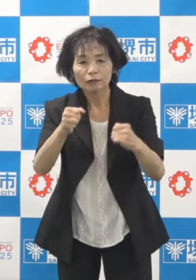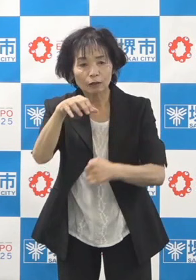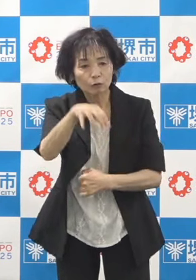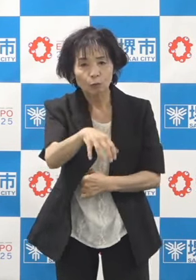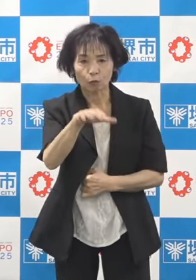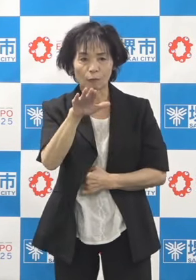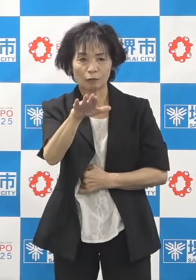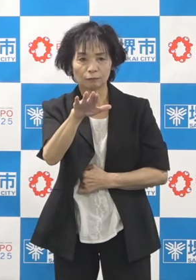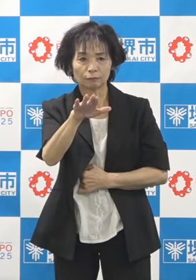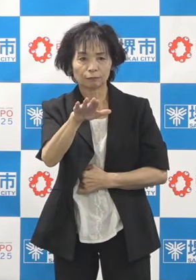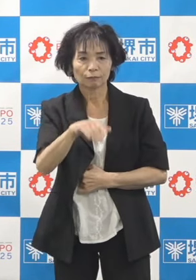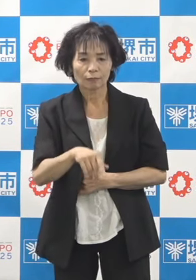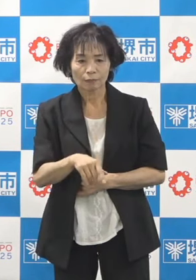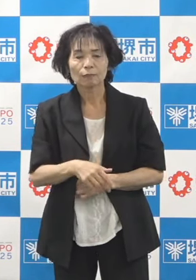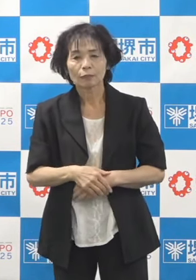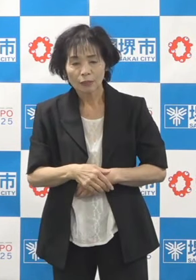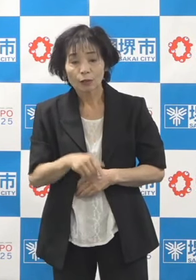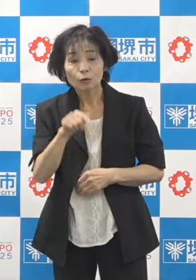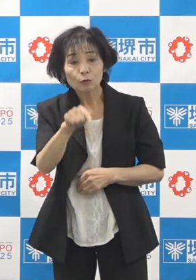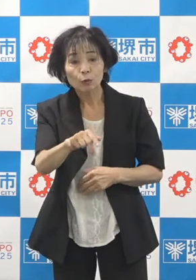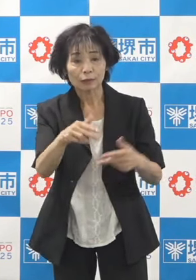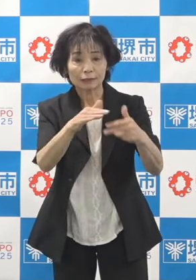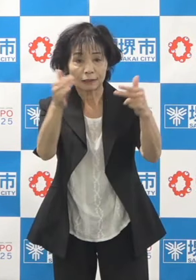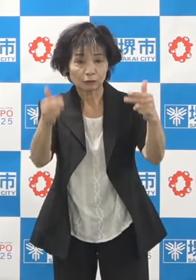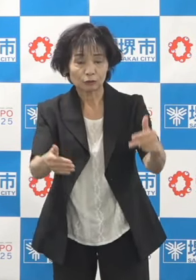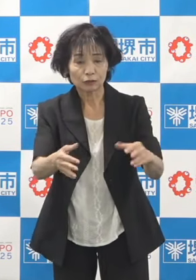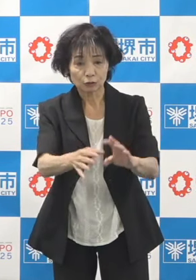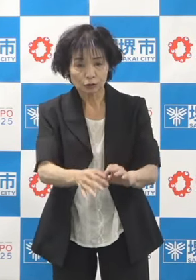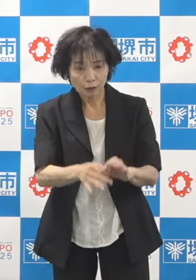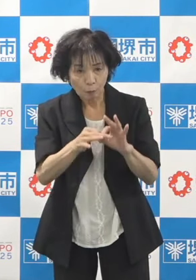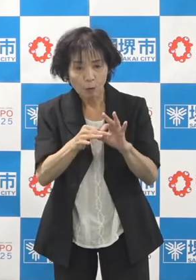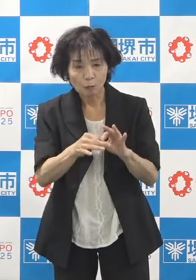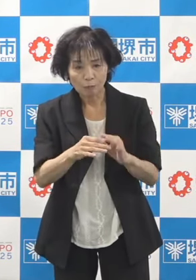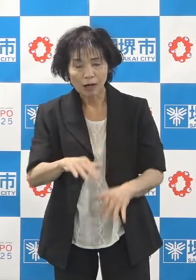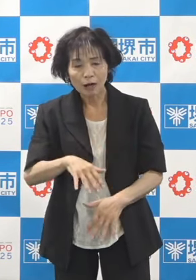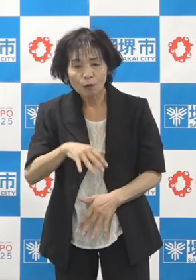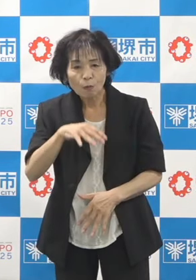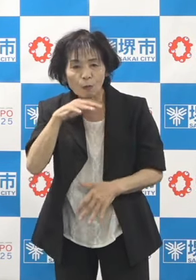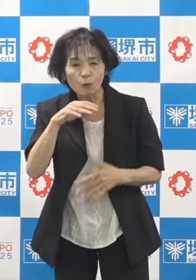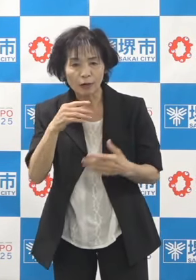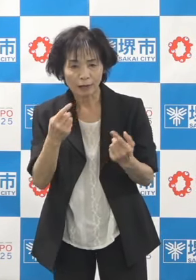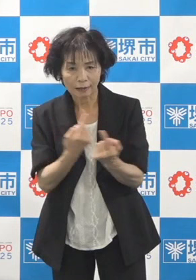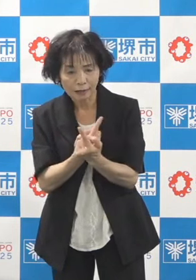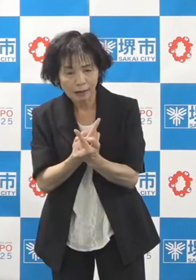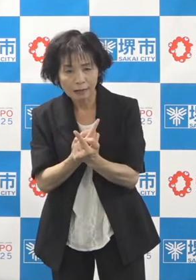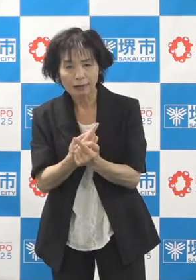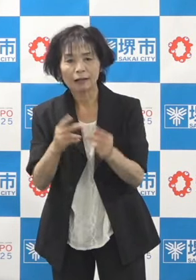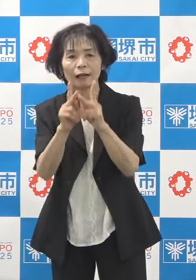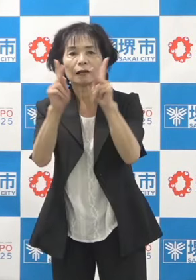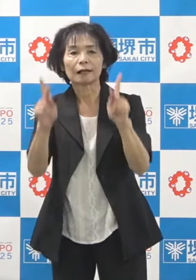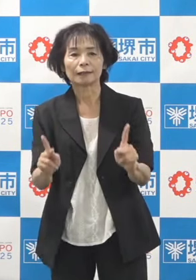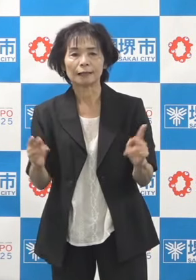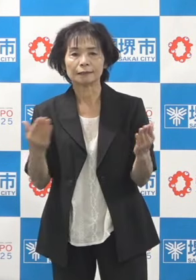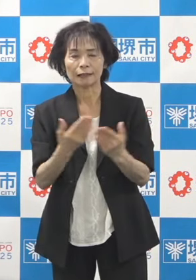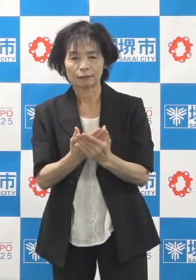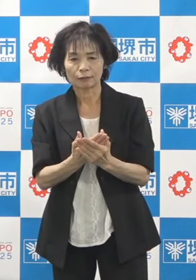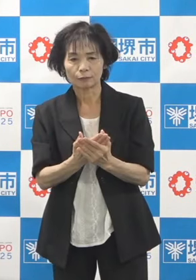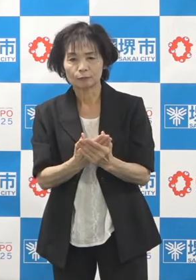。そのような施設についてもやはり高齢化課題となっておりまして